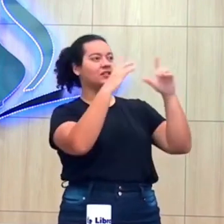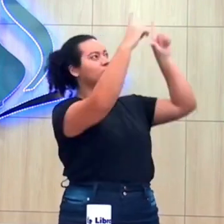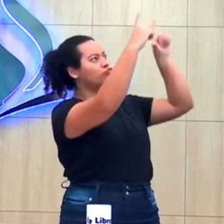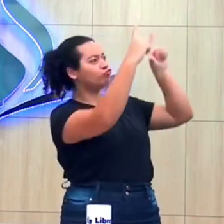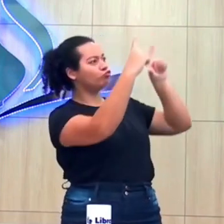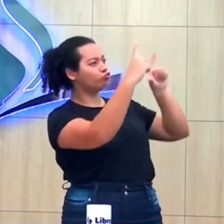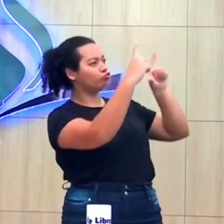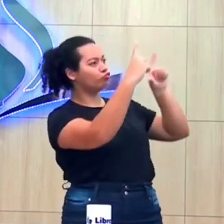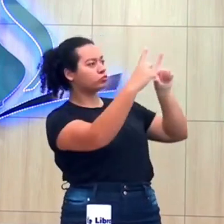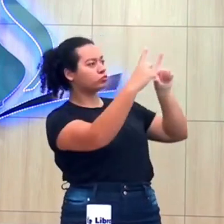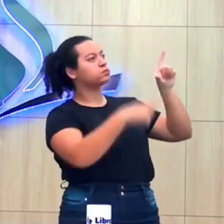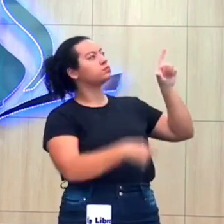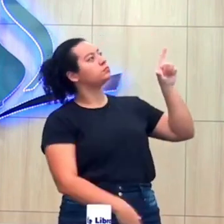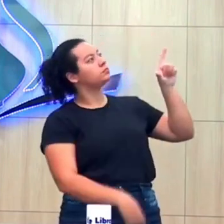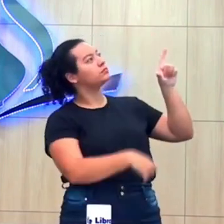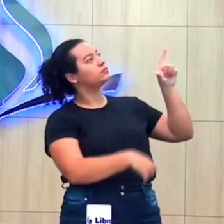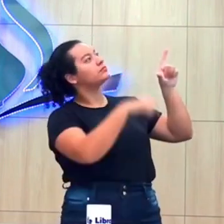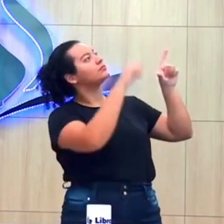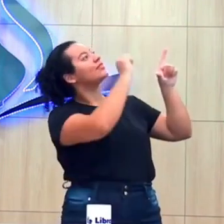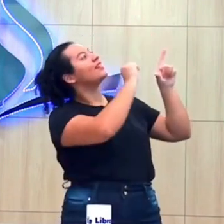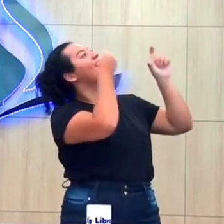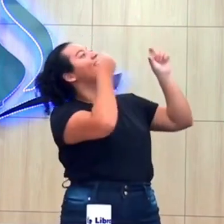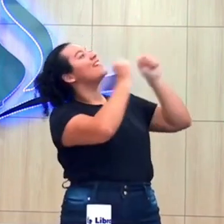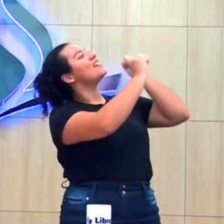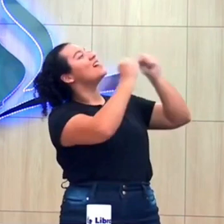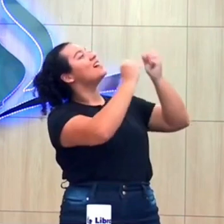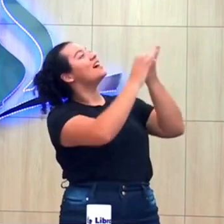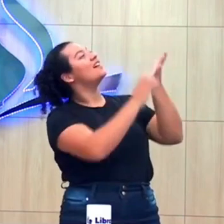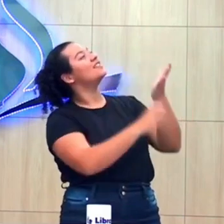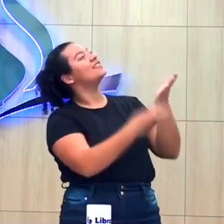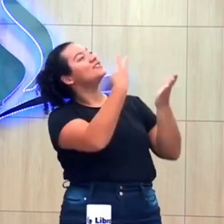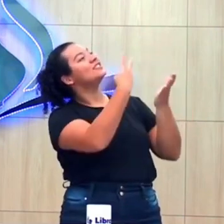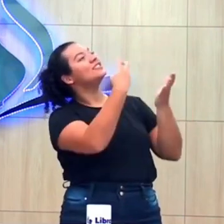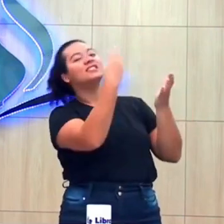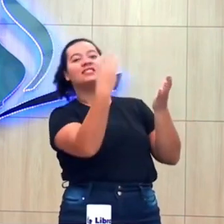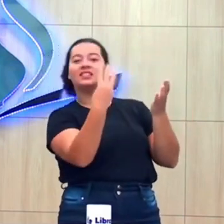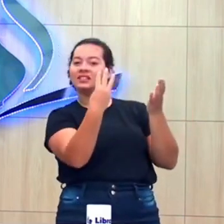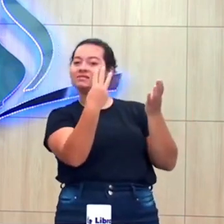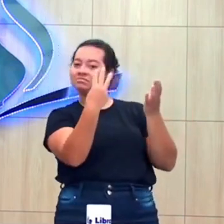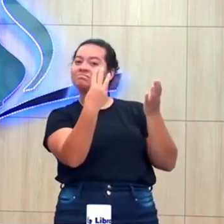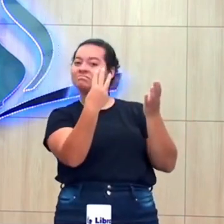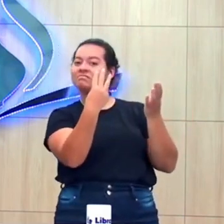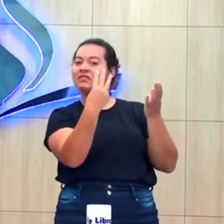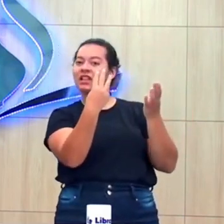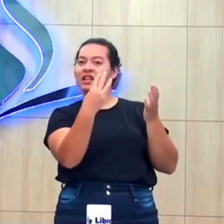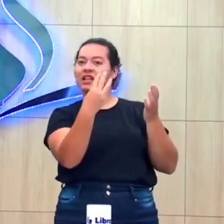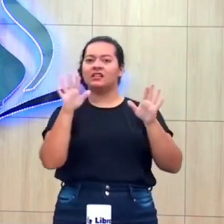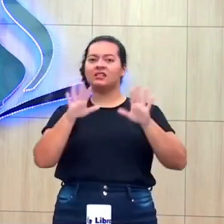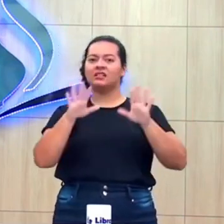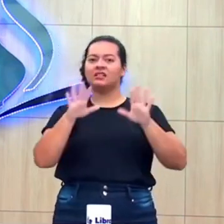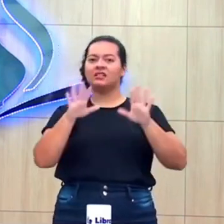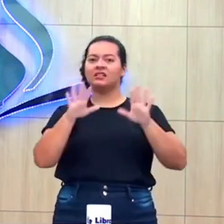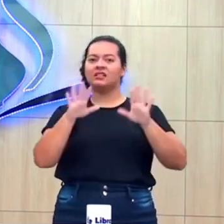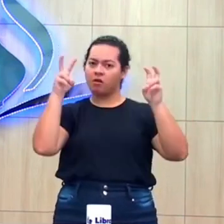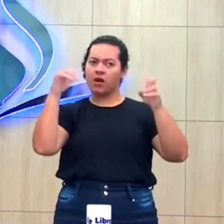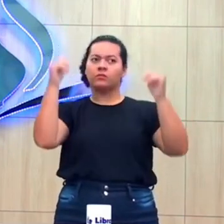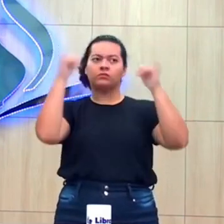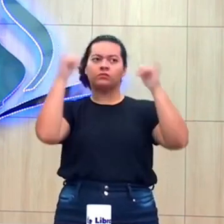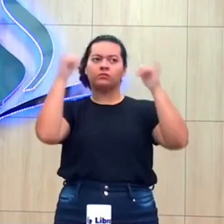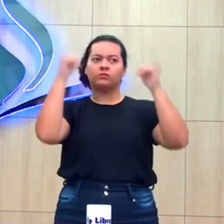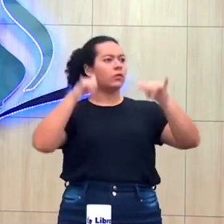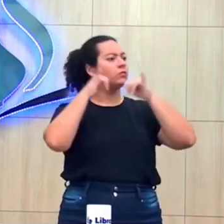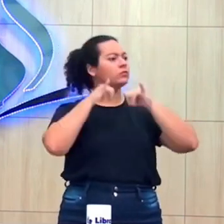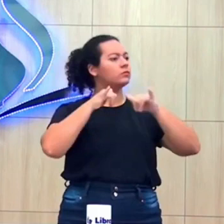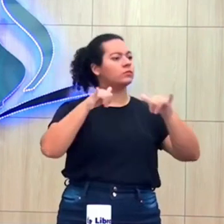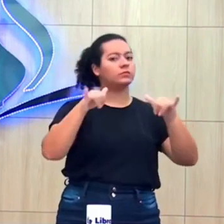comércio, tem lá pendurado o Salmo 23. E até tema de algumas mensagens, no sentido